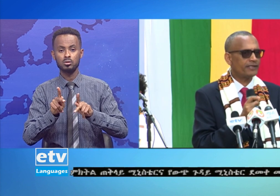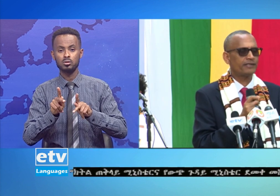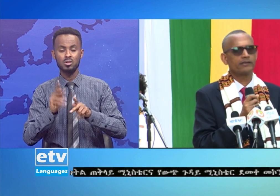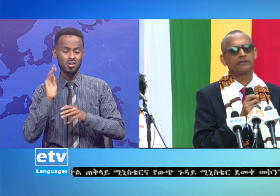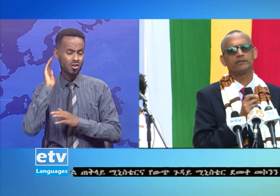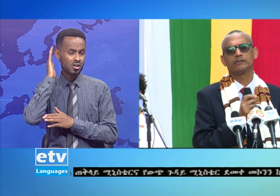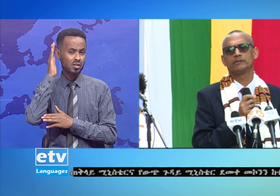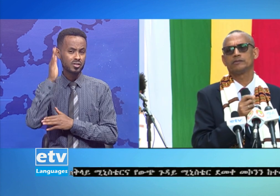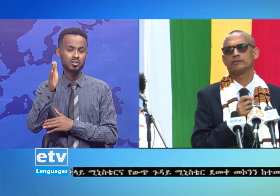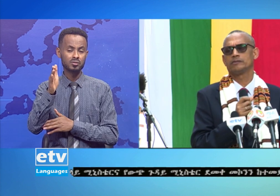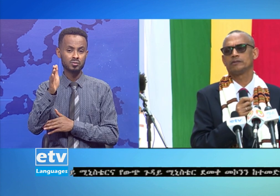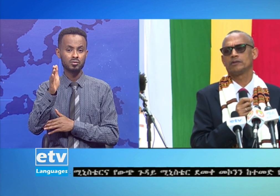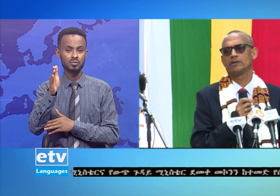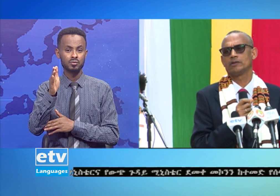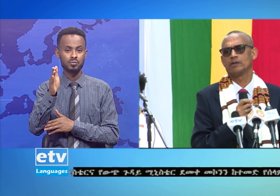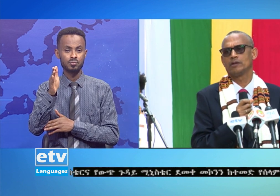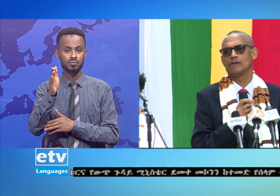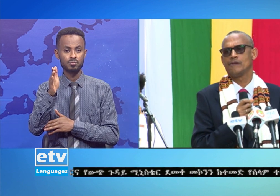የወደፊት